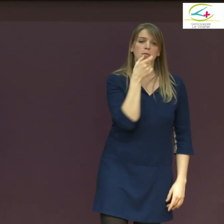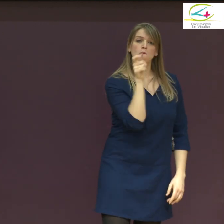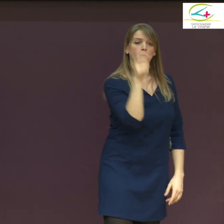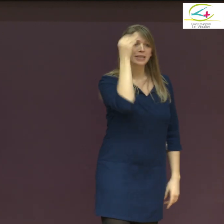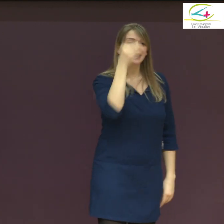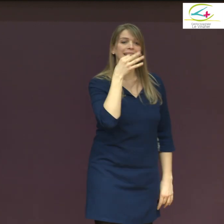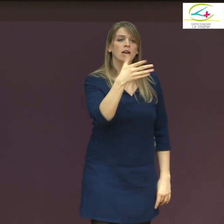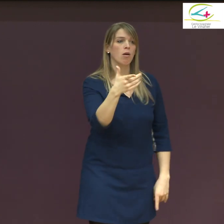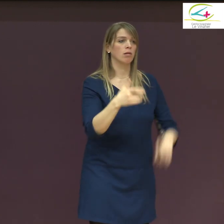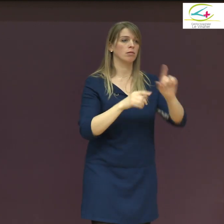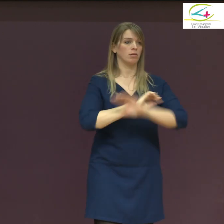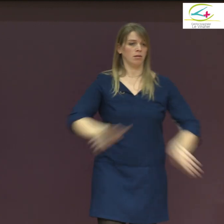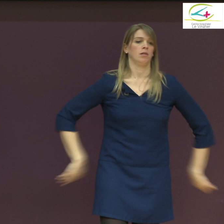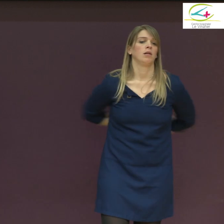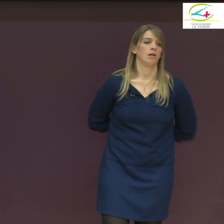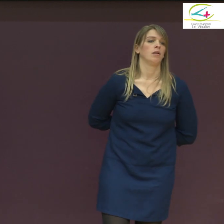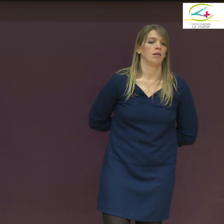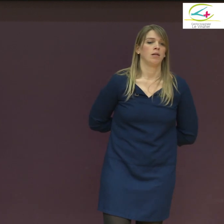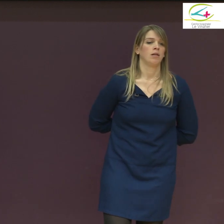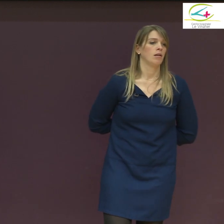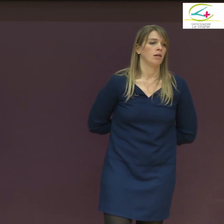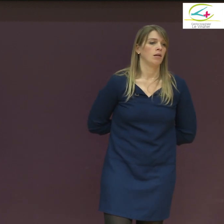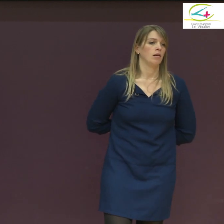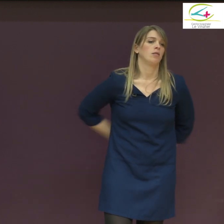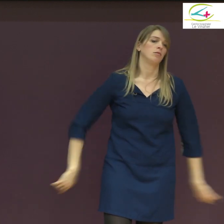réfléchir? La camisole.